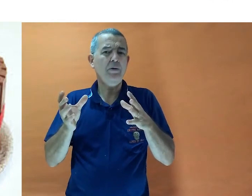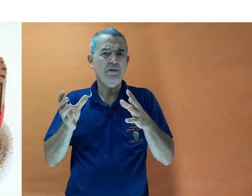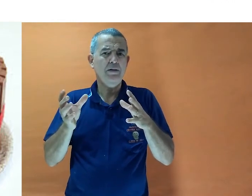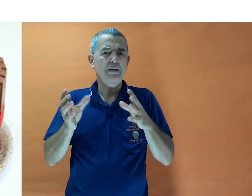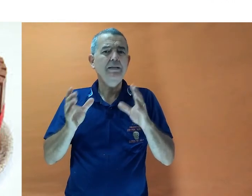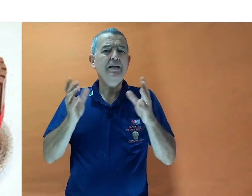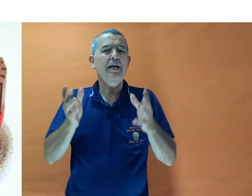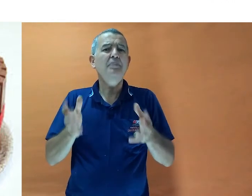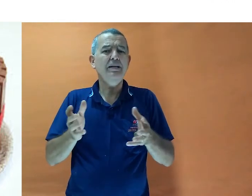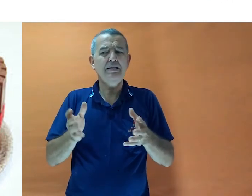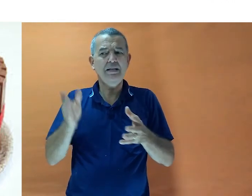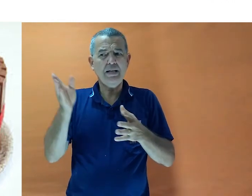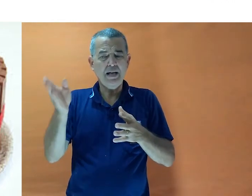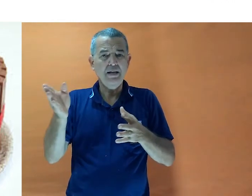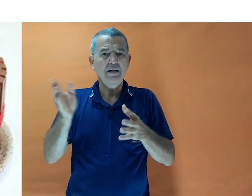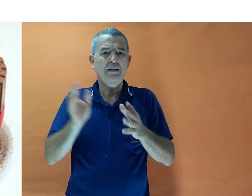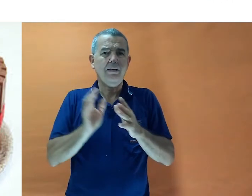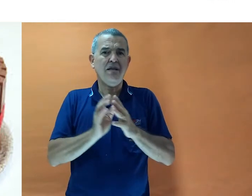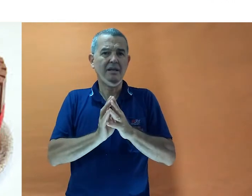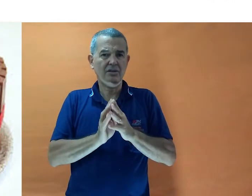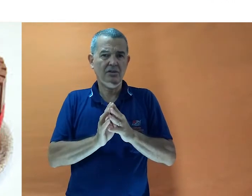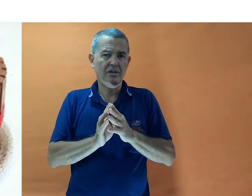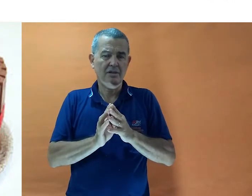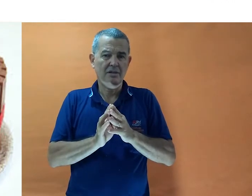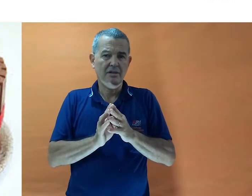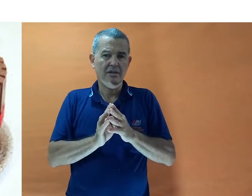melhor forma de representar